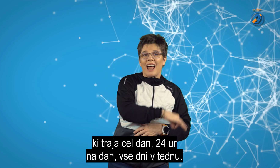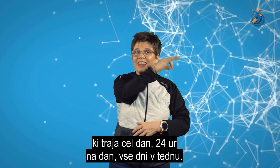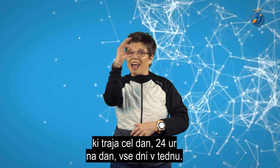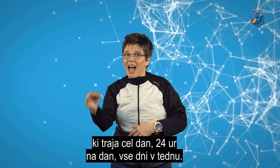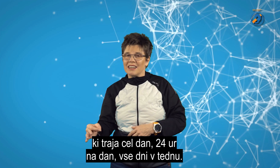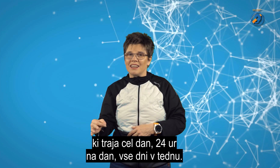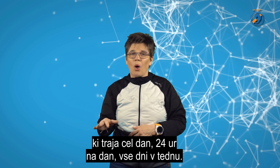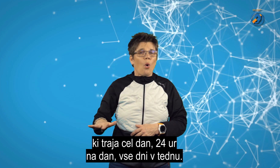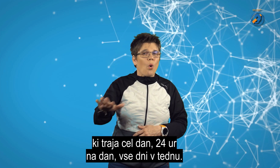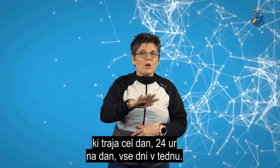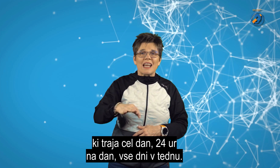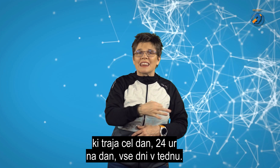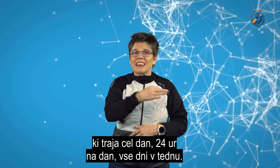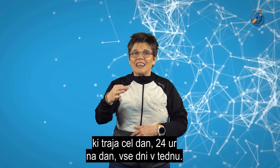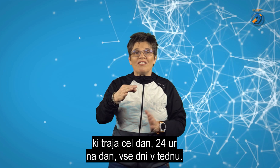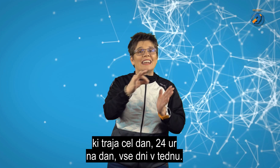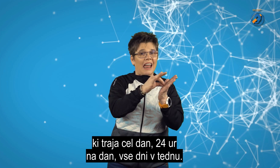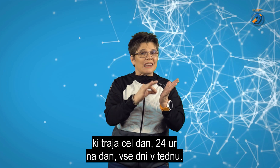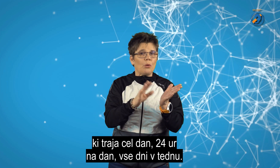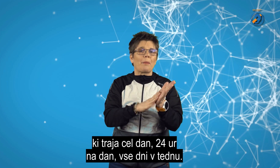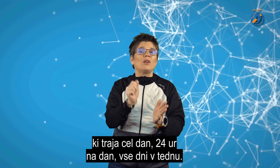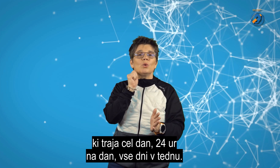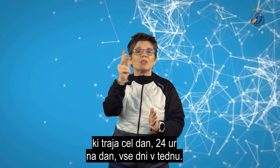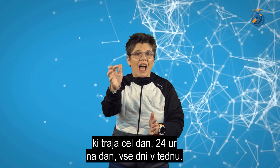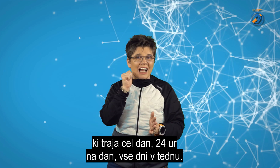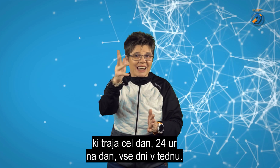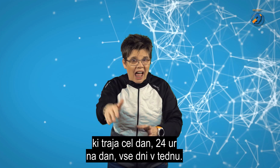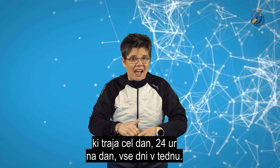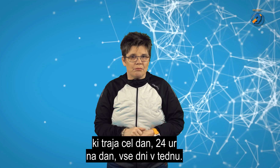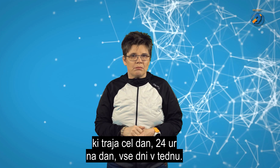24 ur na dan, vse dni v tednu.